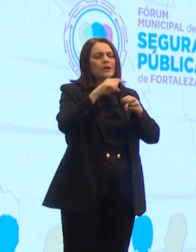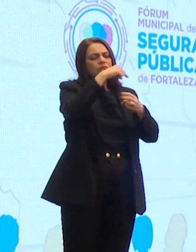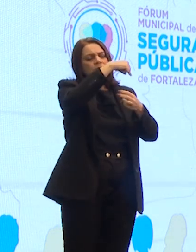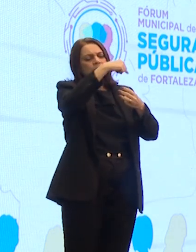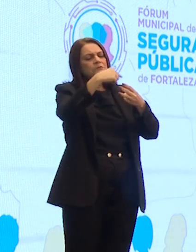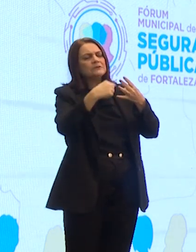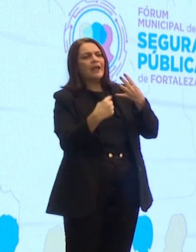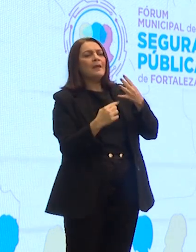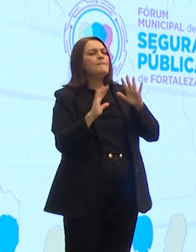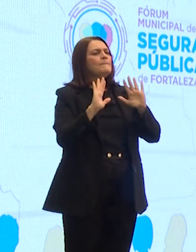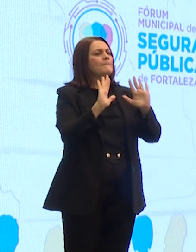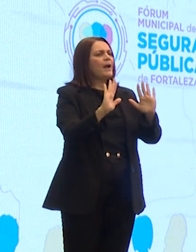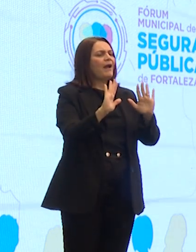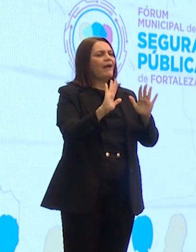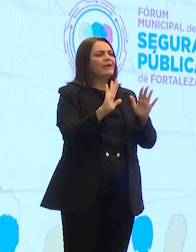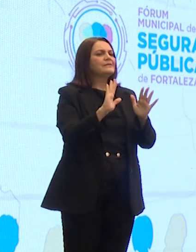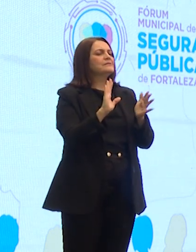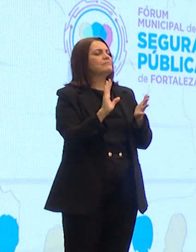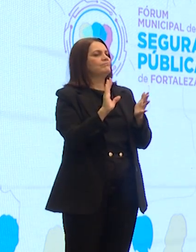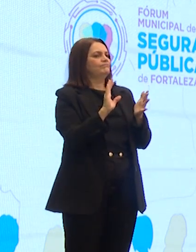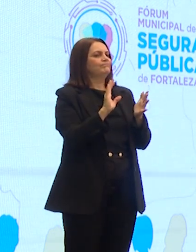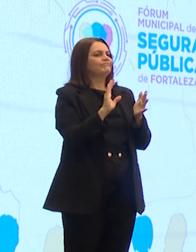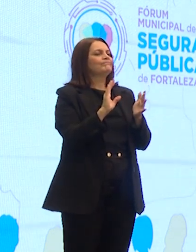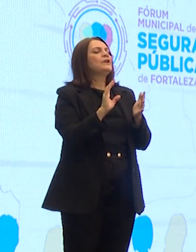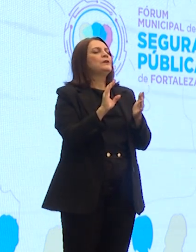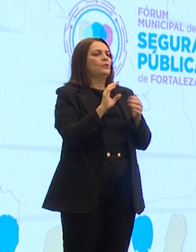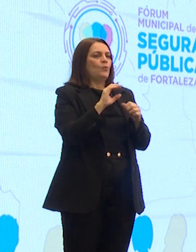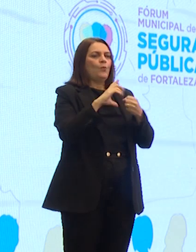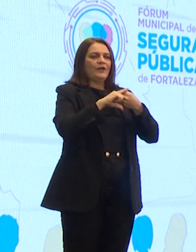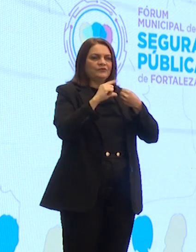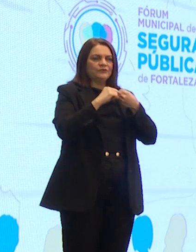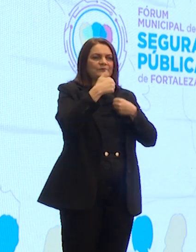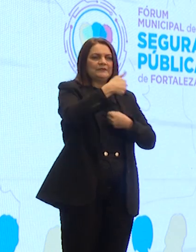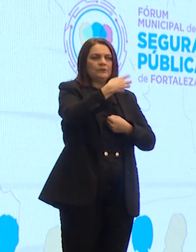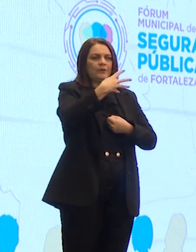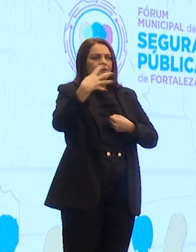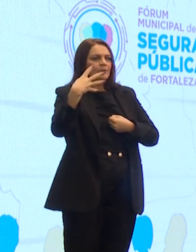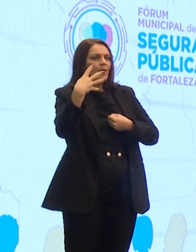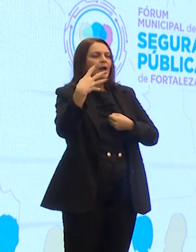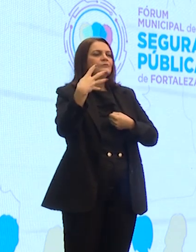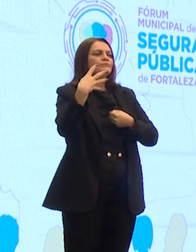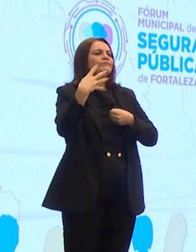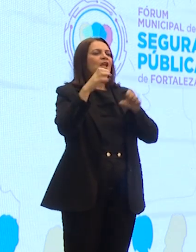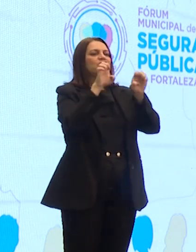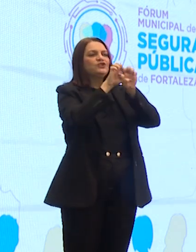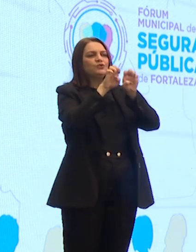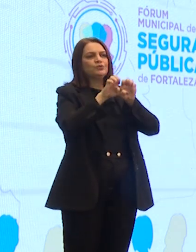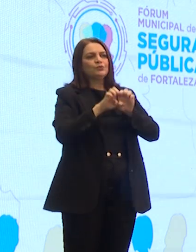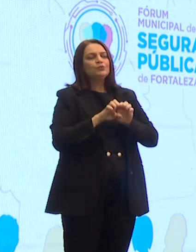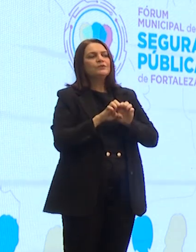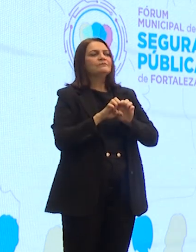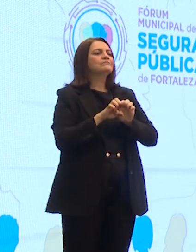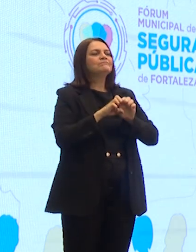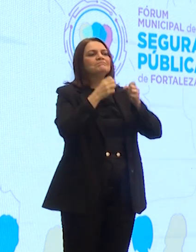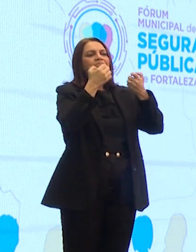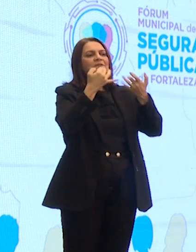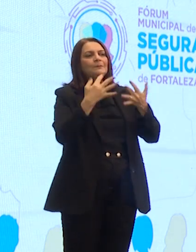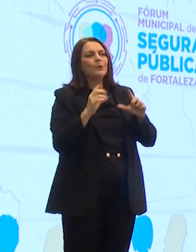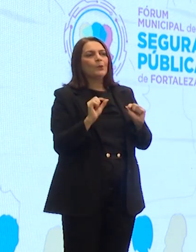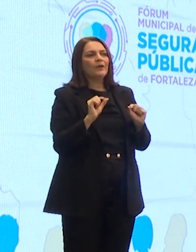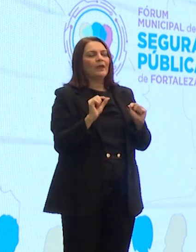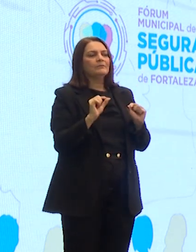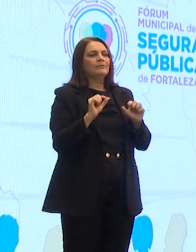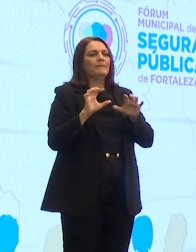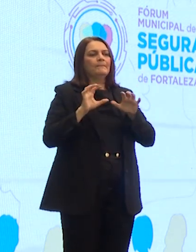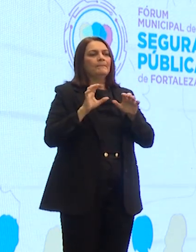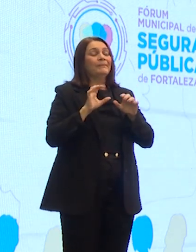144 ainda está estruturado em dogmas, em que cada um tem o seu pedaço. O